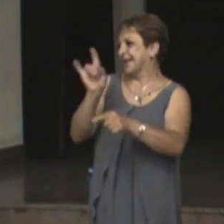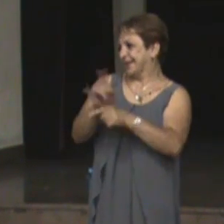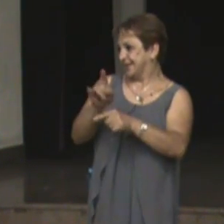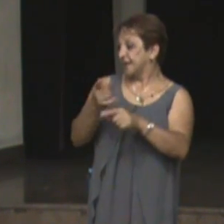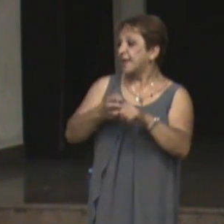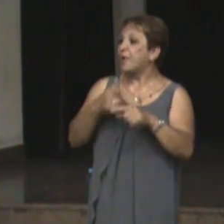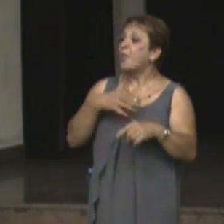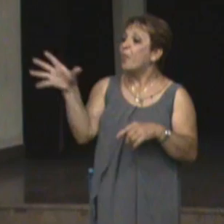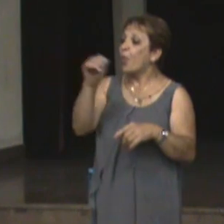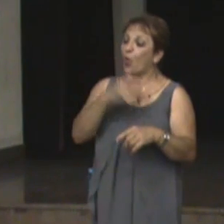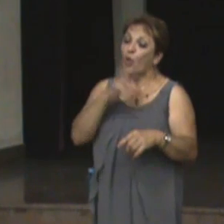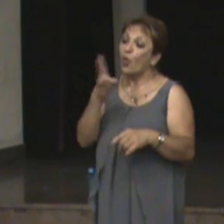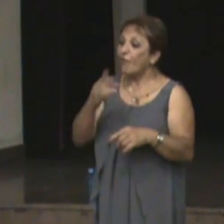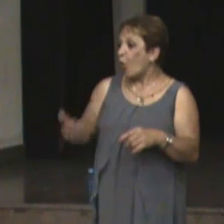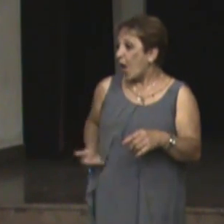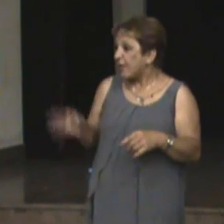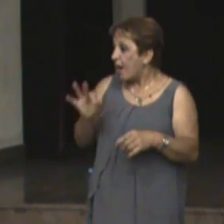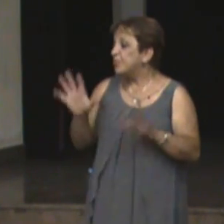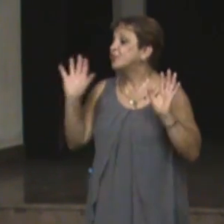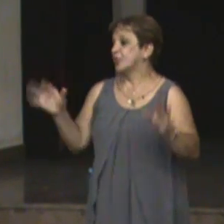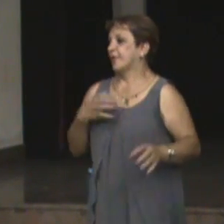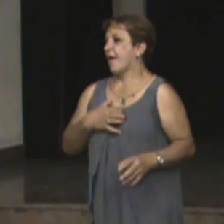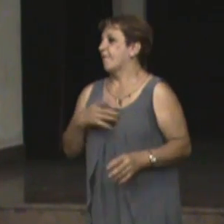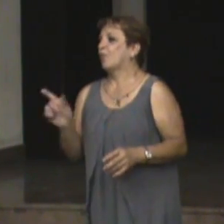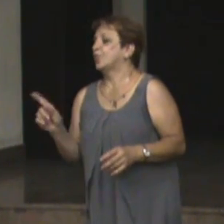շատ կարևոր է այն հանգամանքը, որ